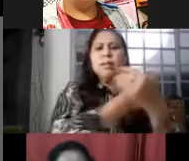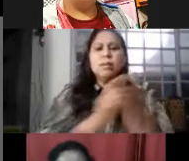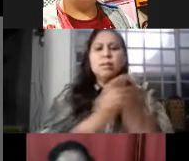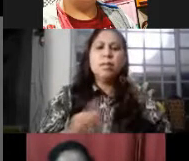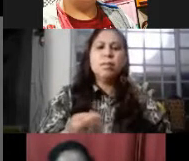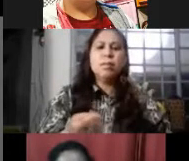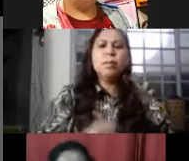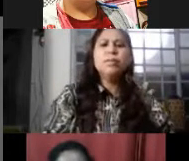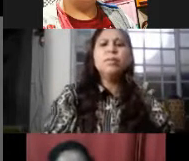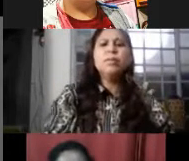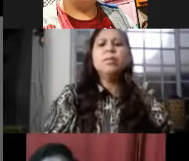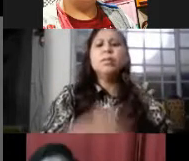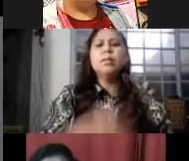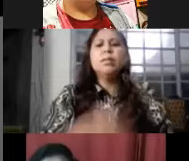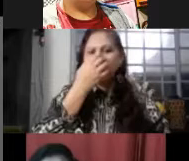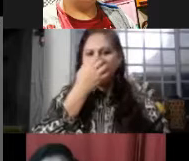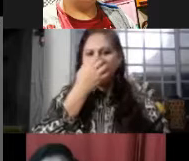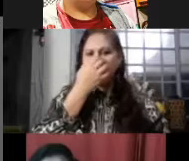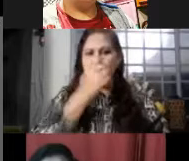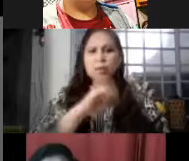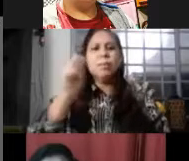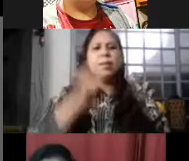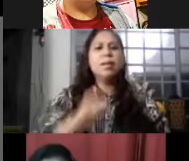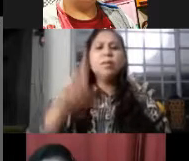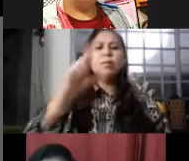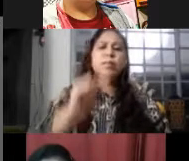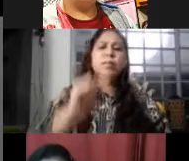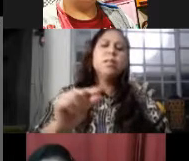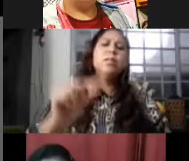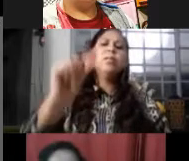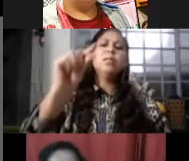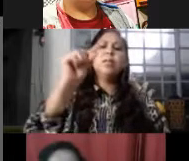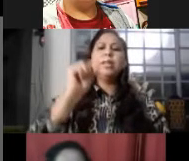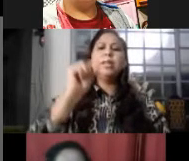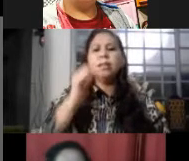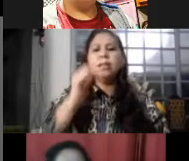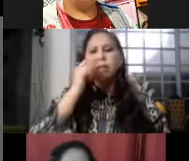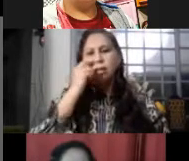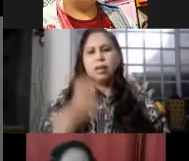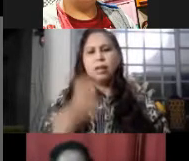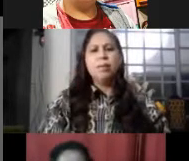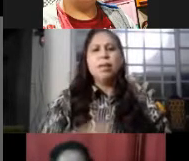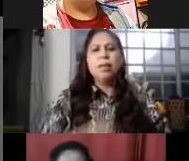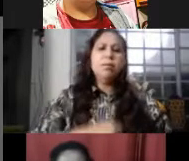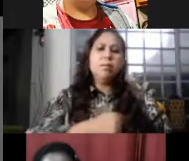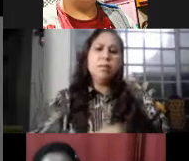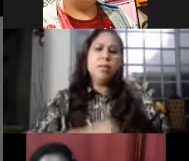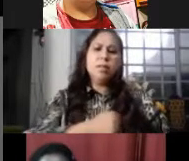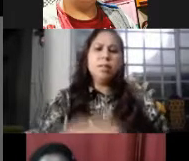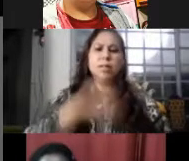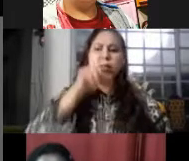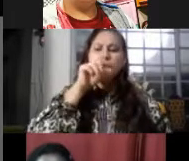longe demais, pra longe de nós. Saudade de